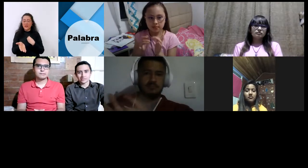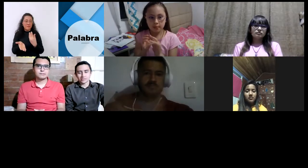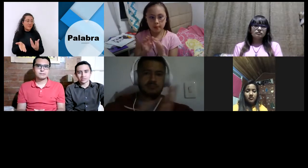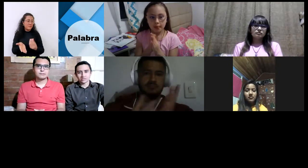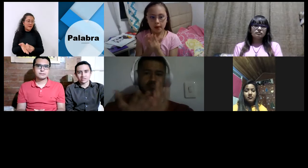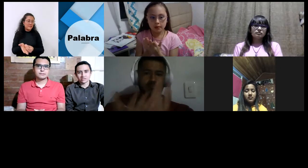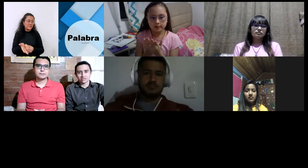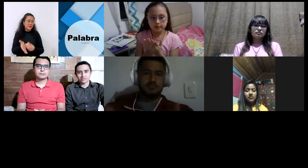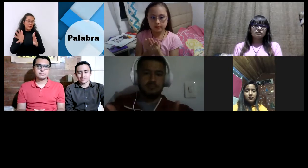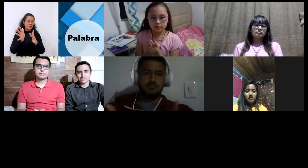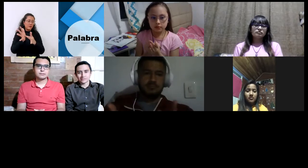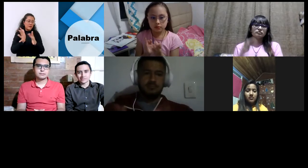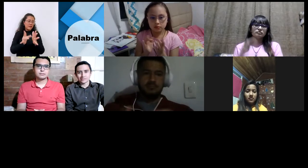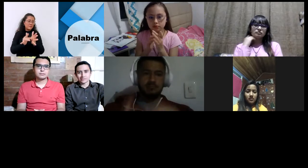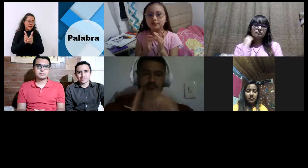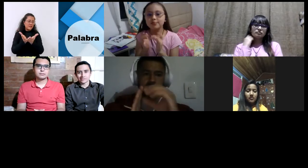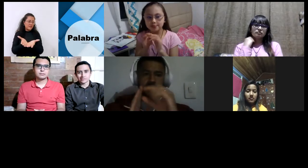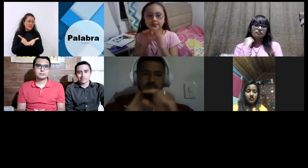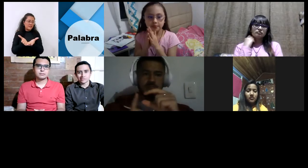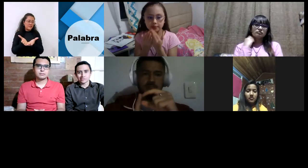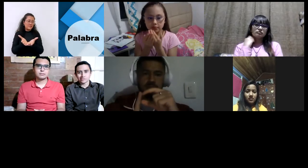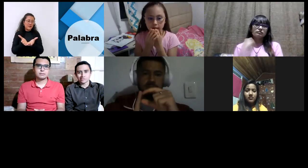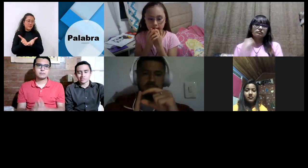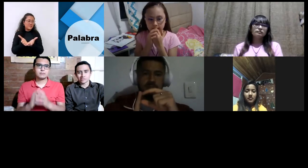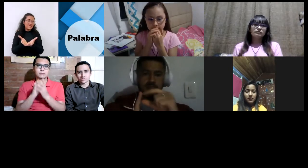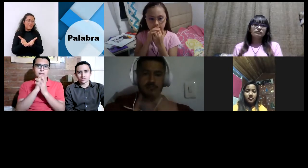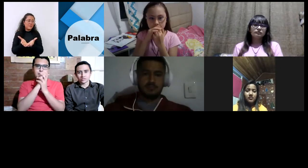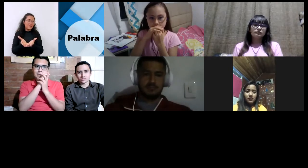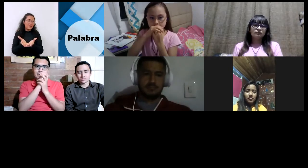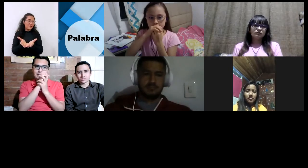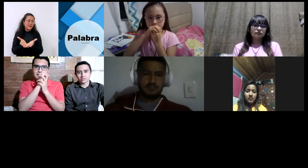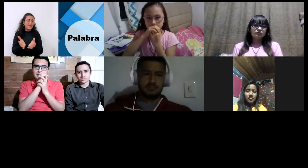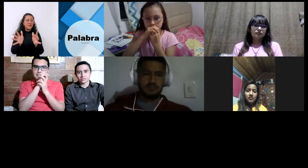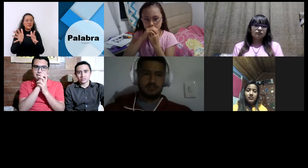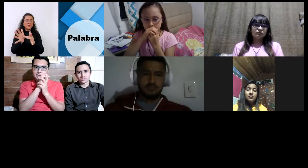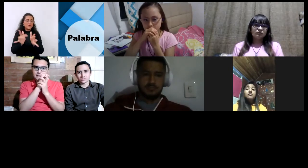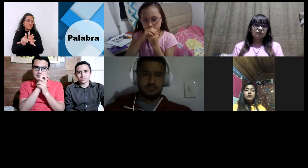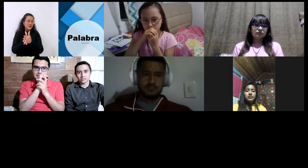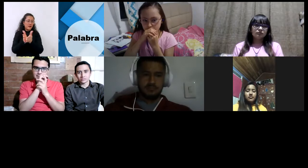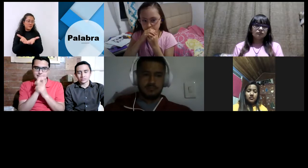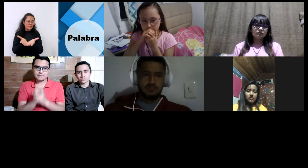Personalmente me parece mejor la explicación así. Entonces, cuando dicen la palabra de Dios, yo siempre hago